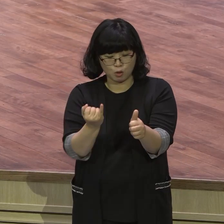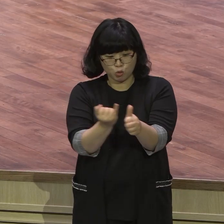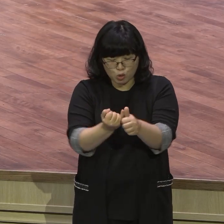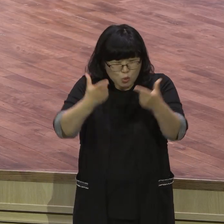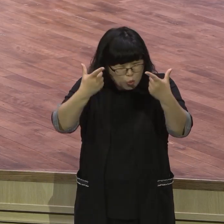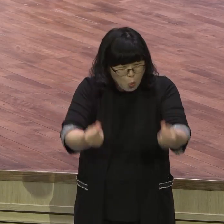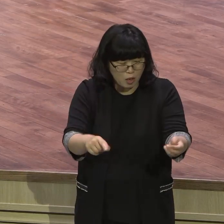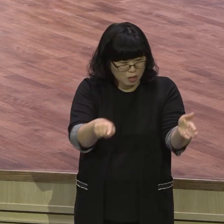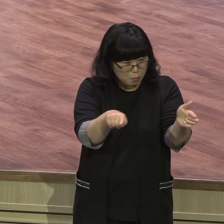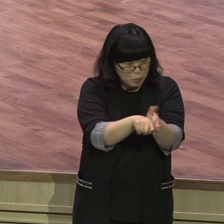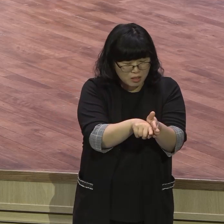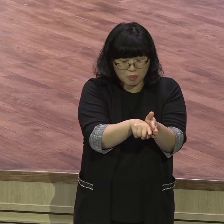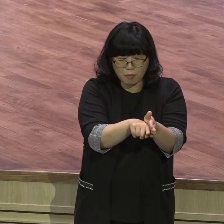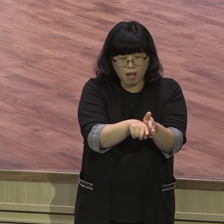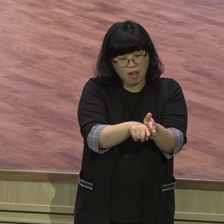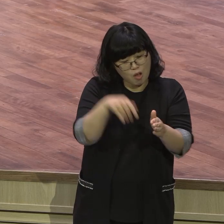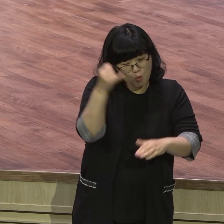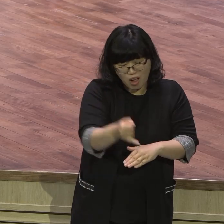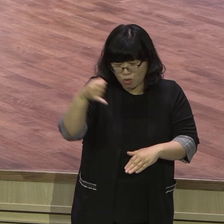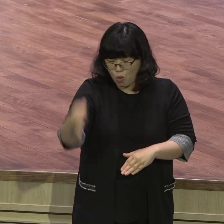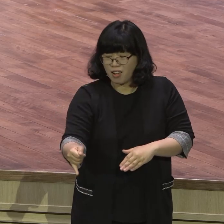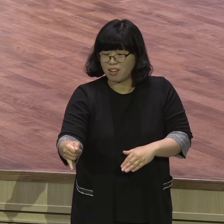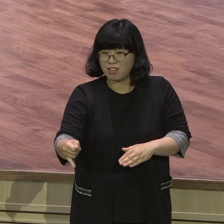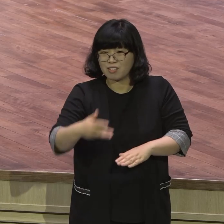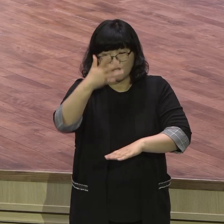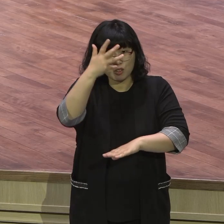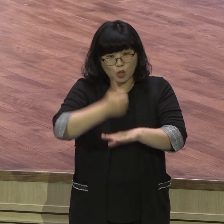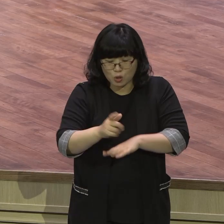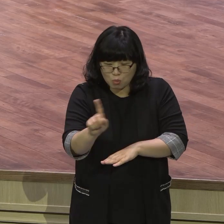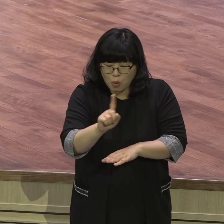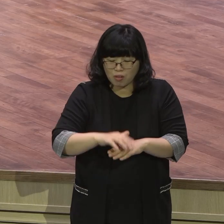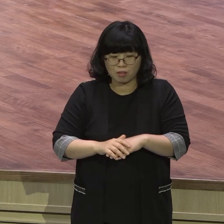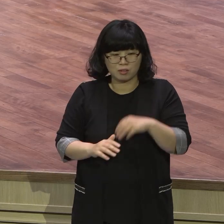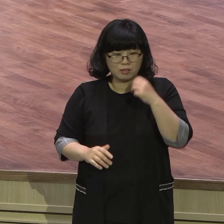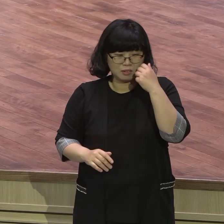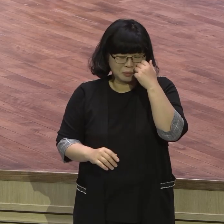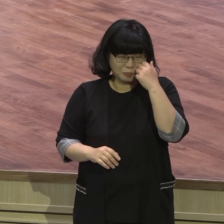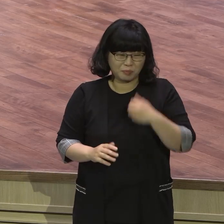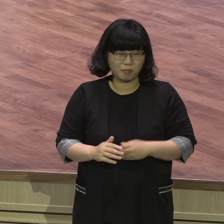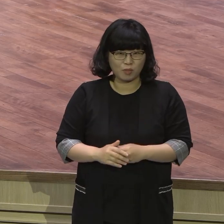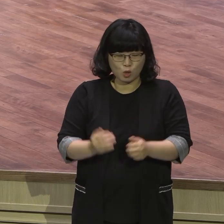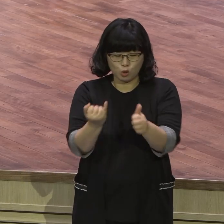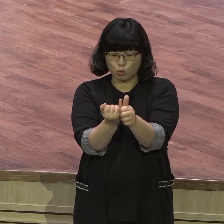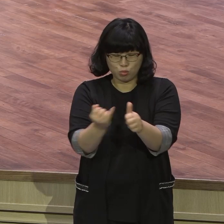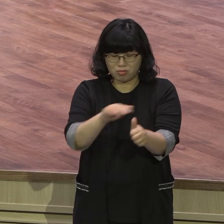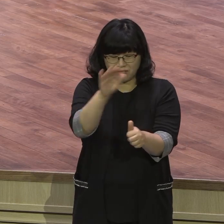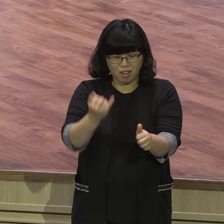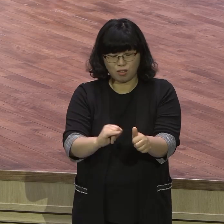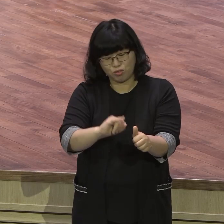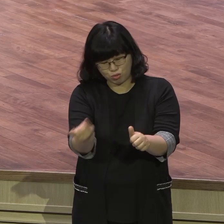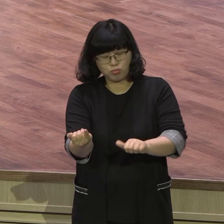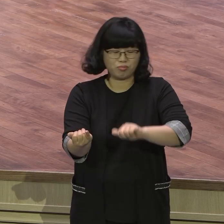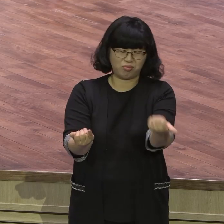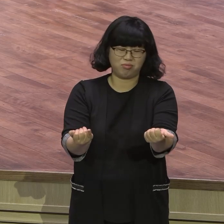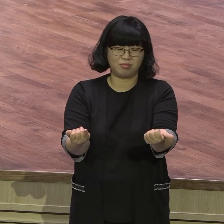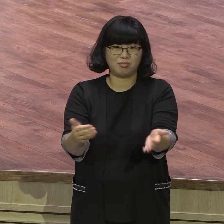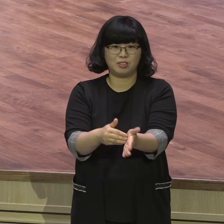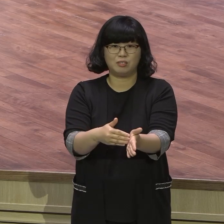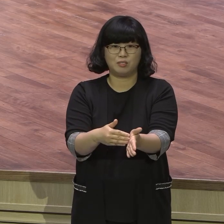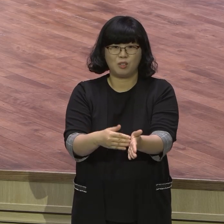저는 그렇습니다 이게 하나님의 앞 하나님의 목사로서 하나님의 앞이 아니다 아닌 거예요